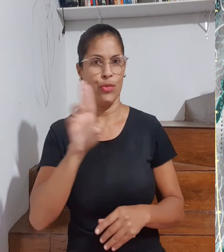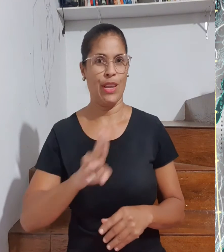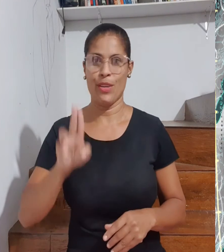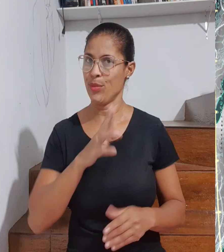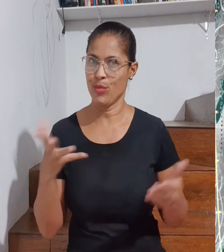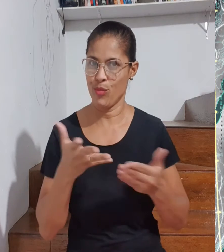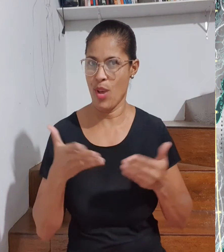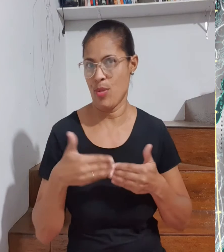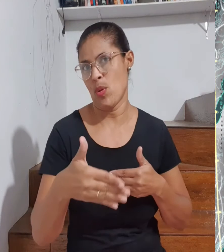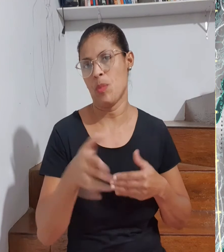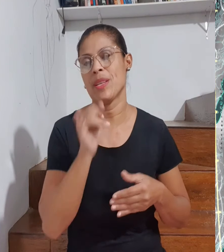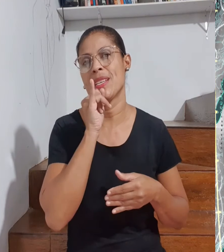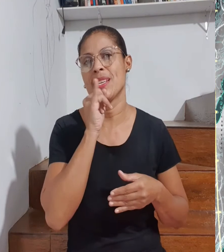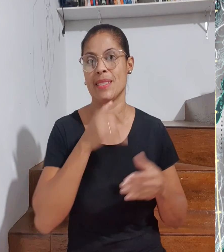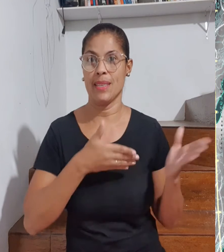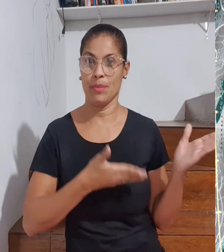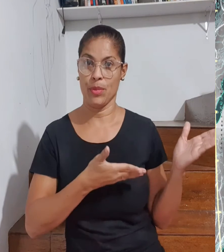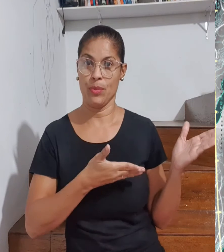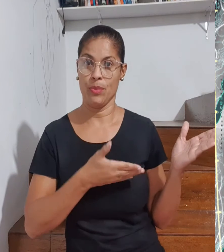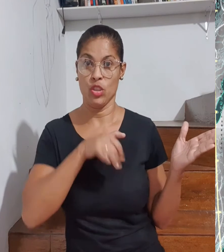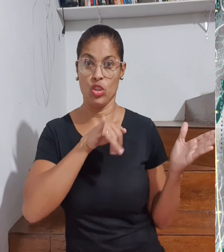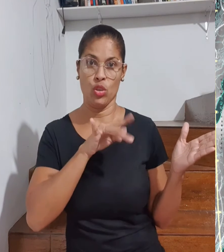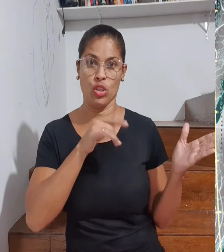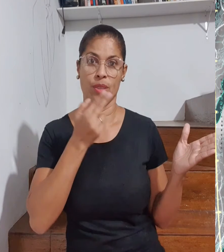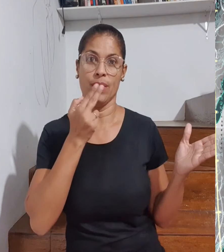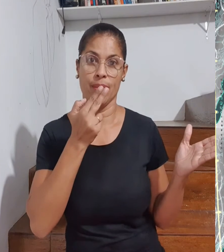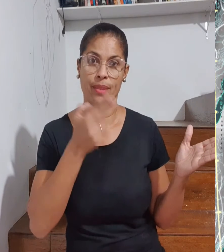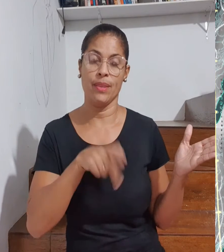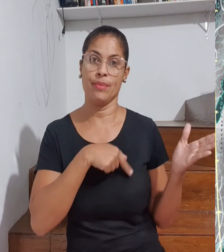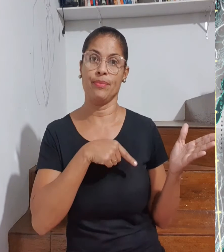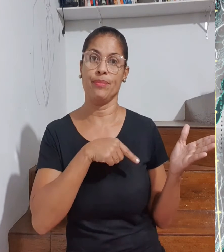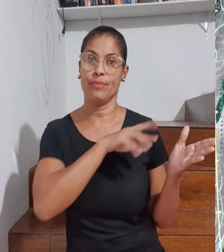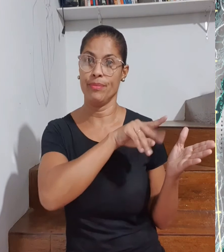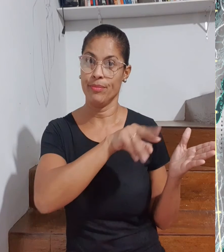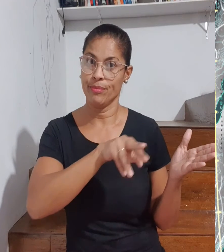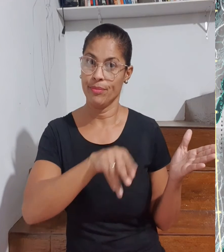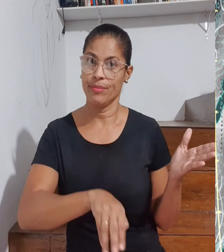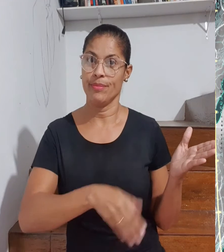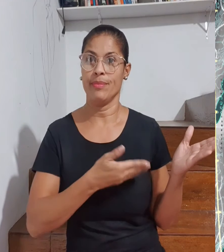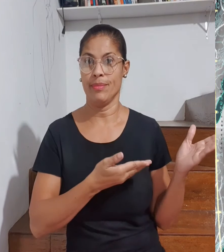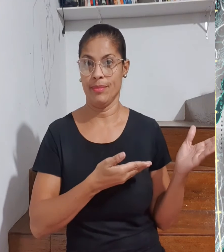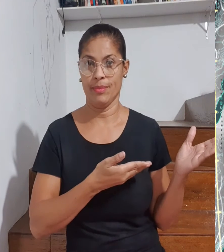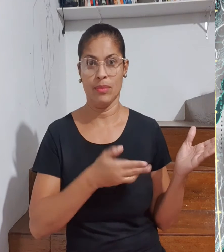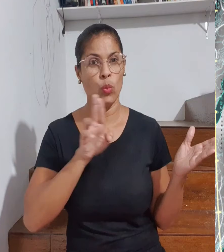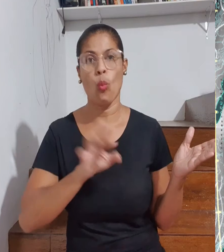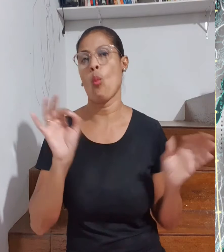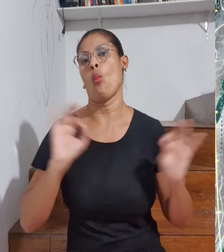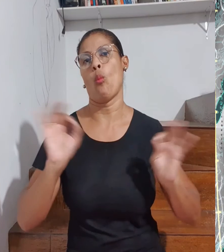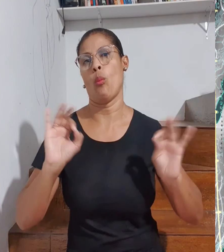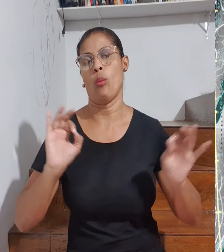atualmente uso clínico. São exemplos a própria nicotina, a lobelina e o